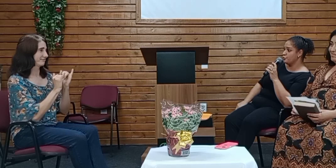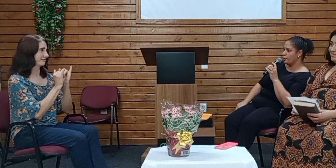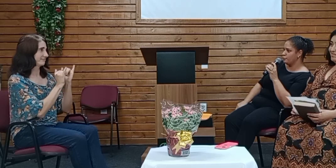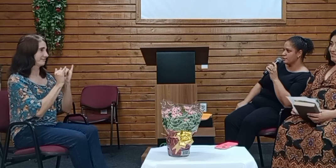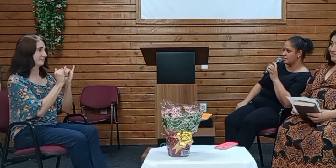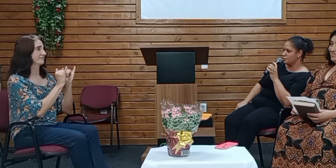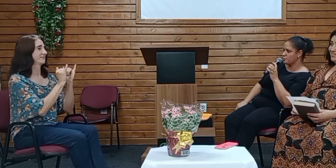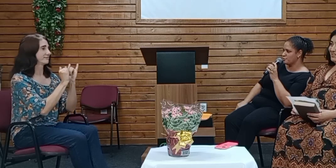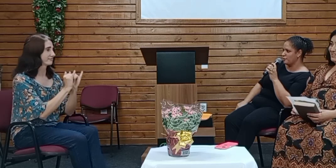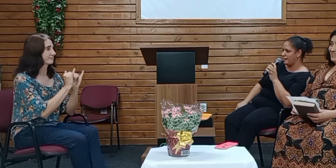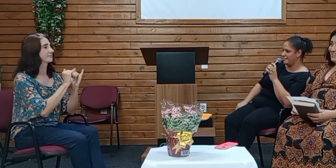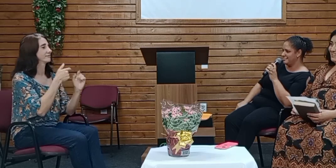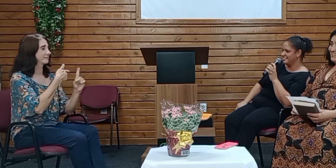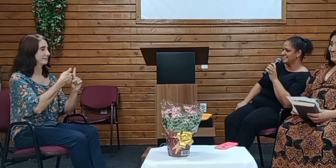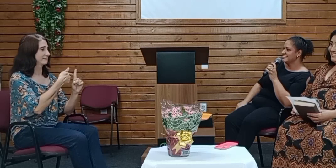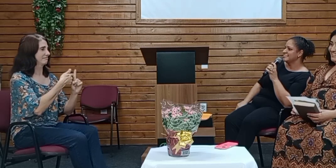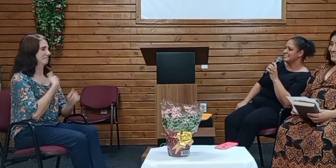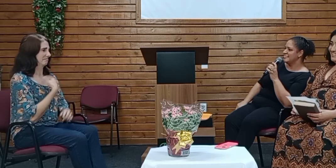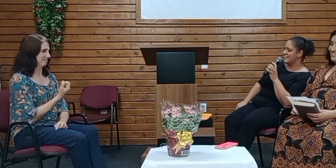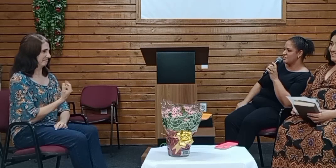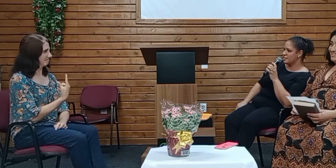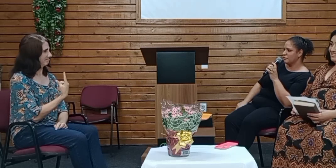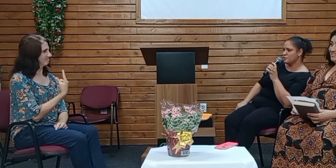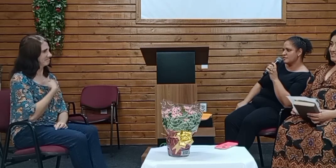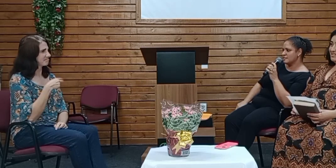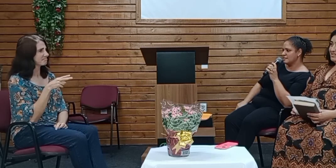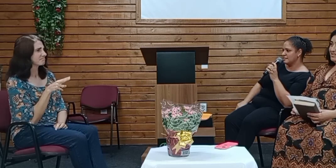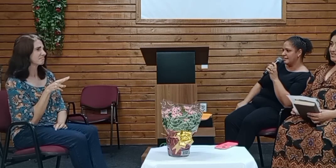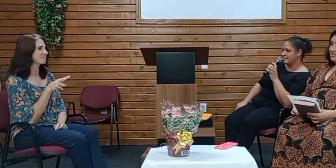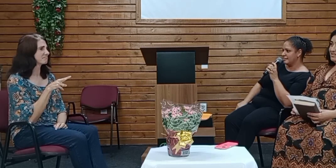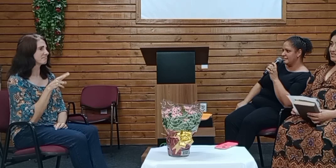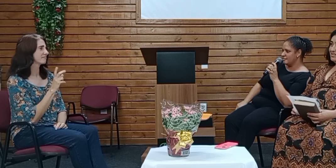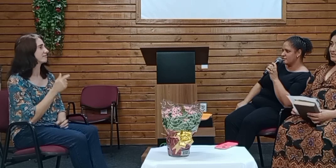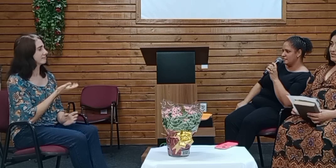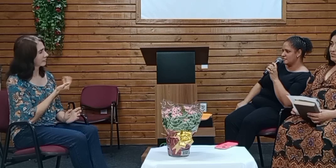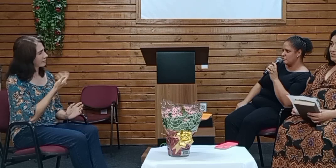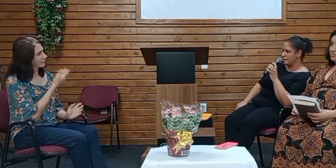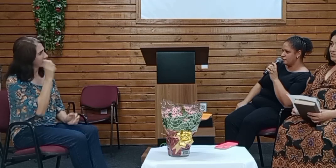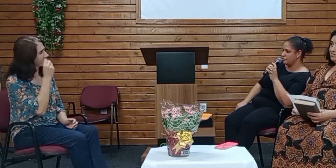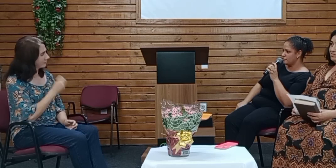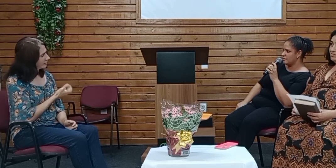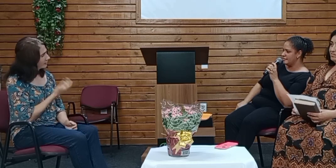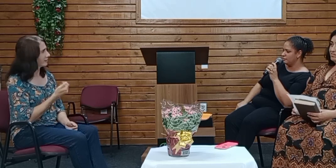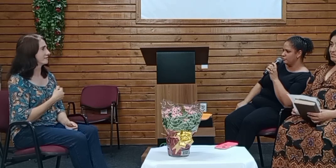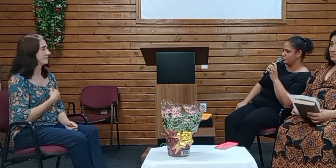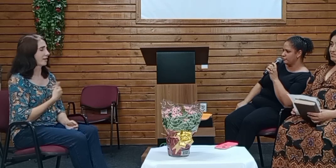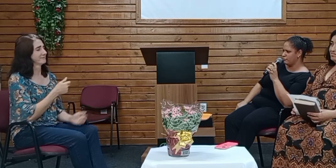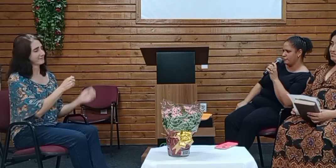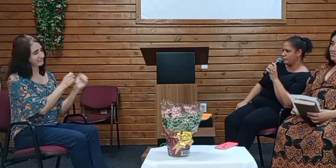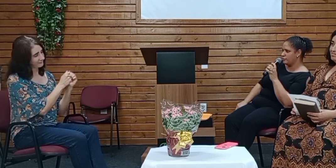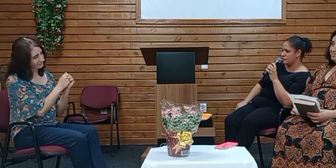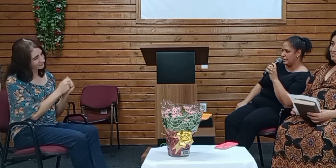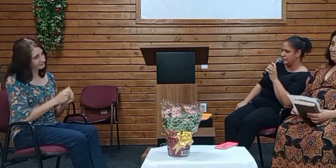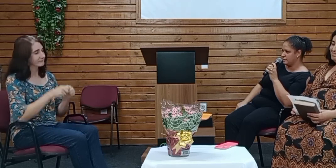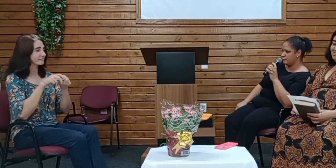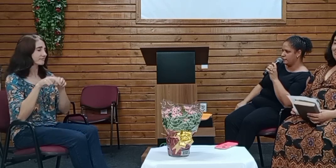de ônibus aqui, o circular, e aí chegamos na igreja, ali na Assembleia de Deus. E aí eu estava com vergonha